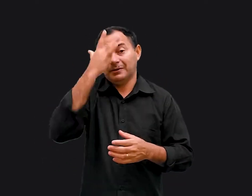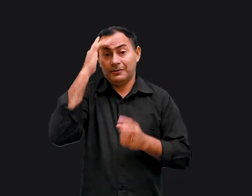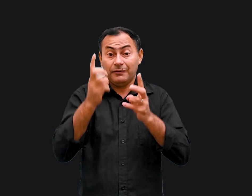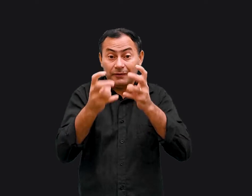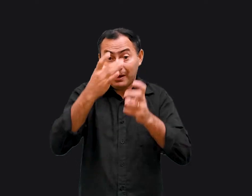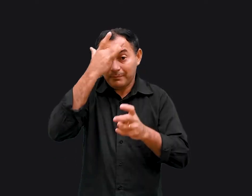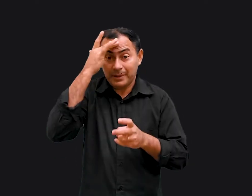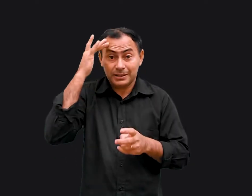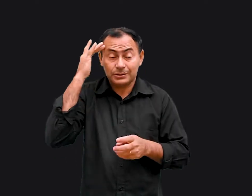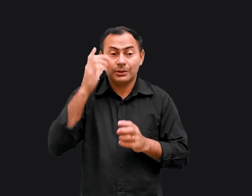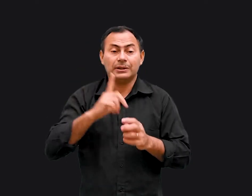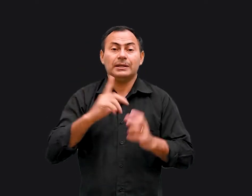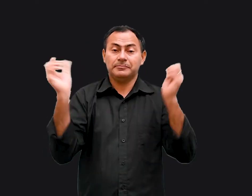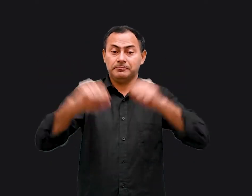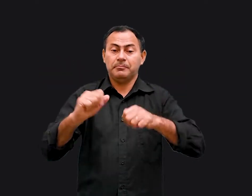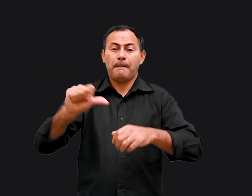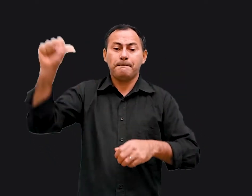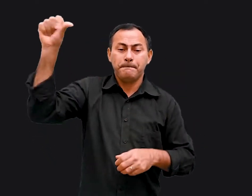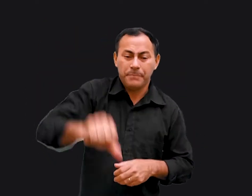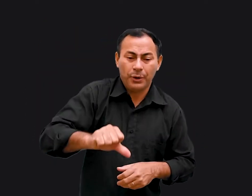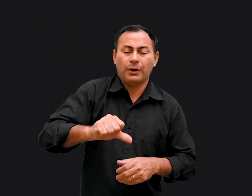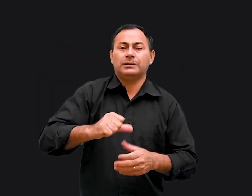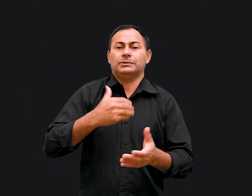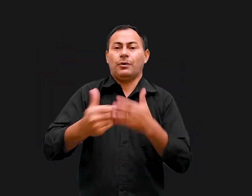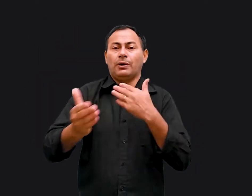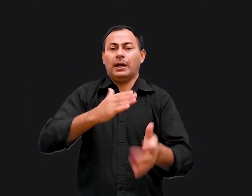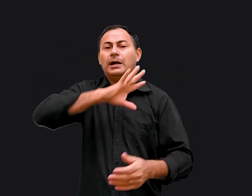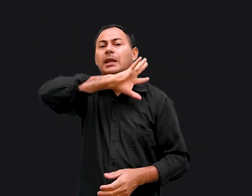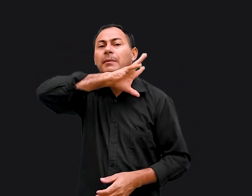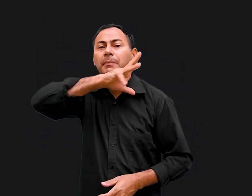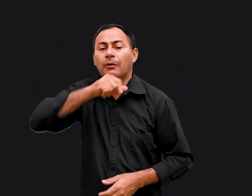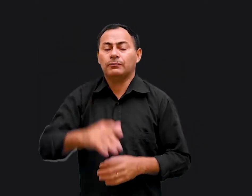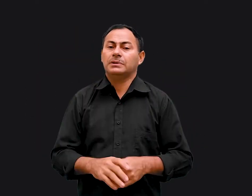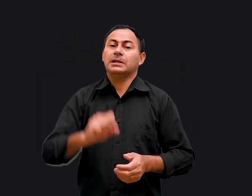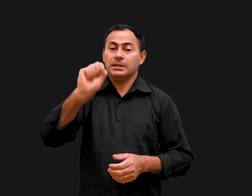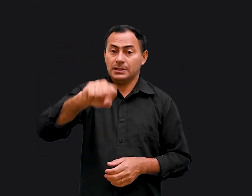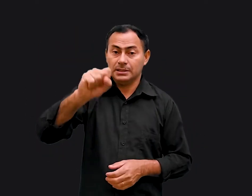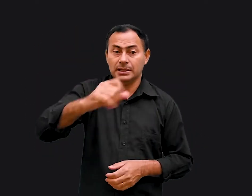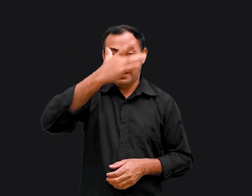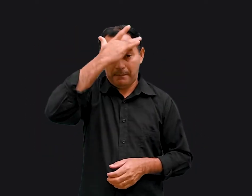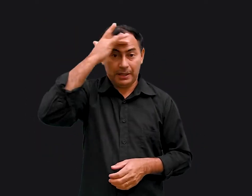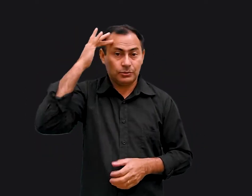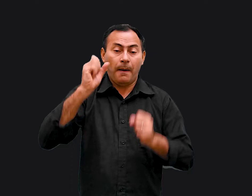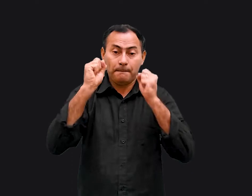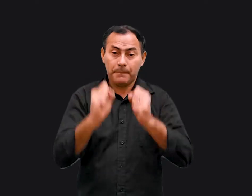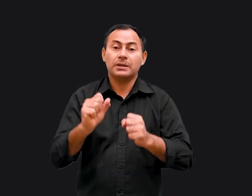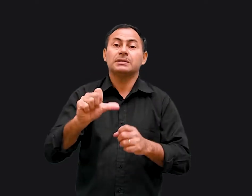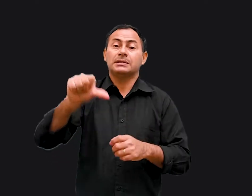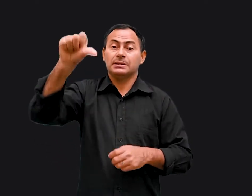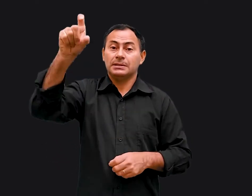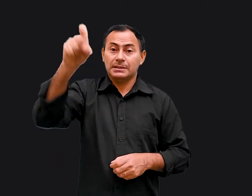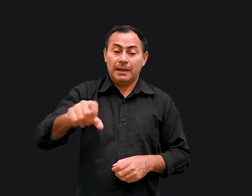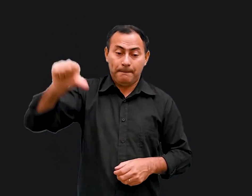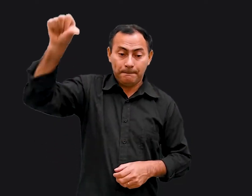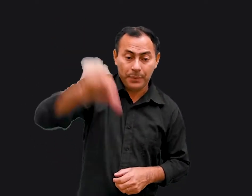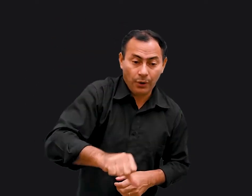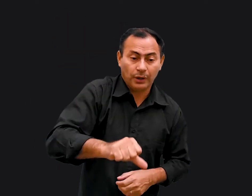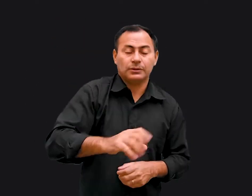de ser pior do que qualquer animal. Sim, o homem pode ser pior do que os animais e ainda assim o homem tem a capacidade de ser